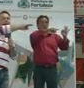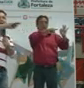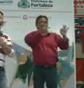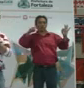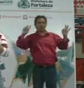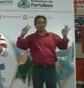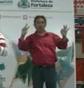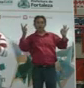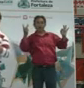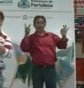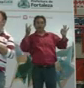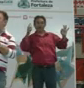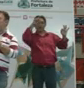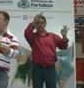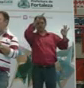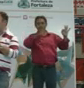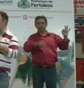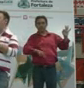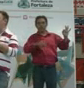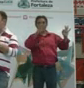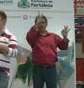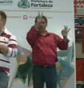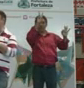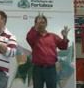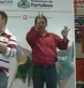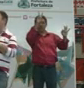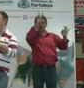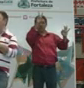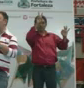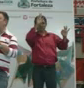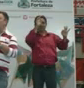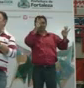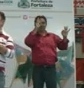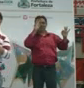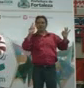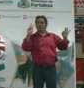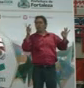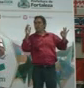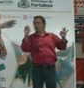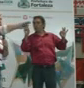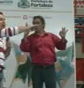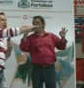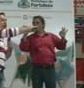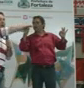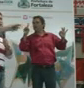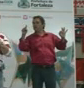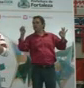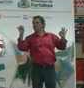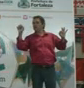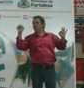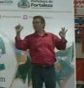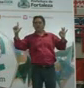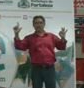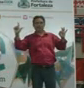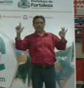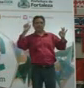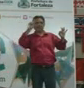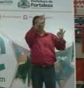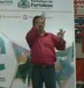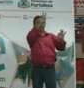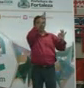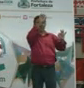com H, vertical com V, está tudo em ordem alfabética. Abscissa com A,